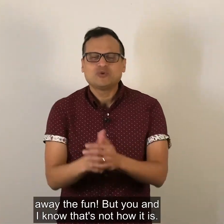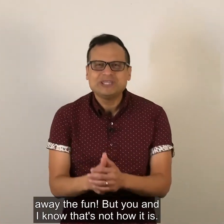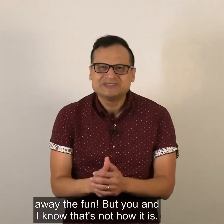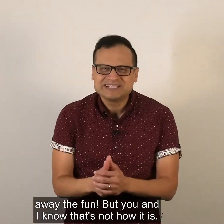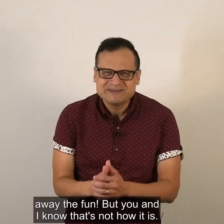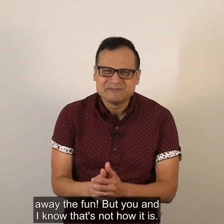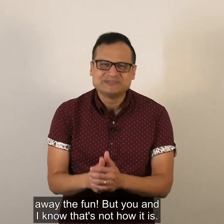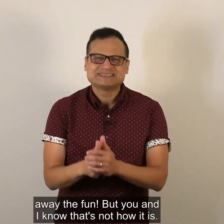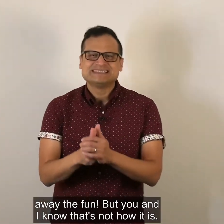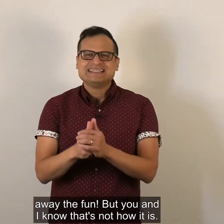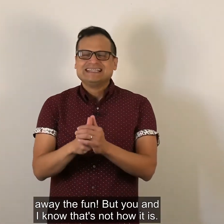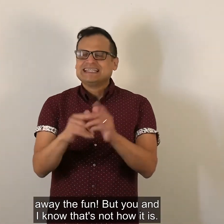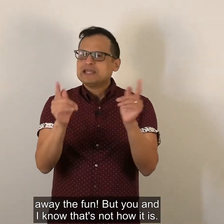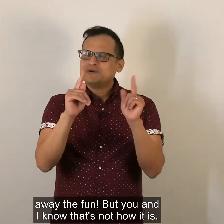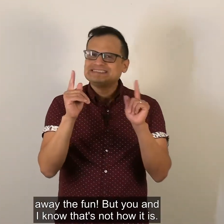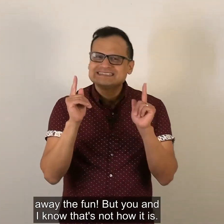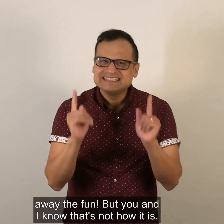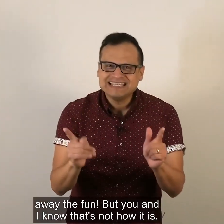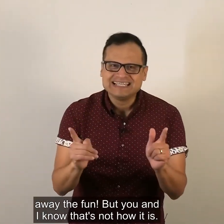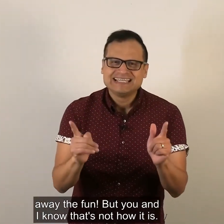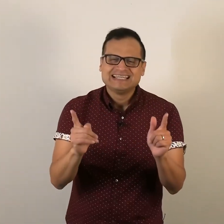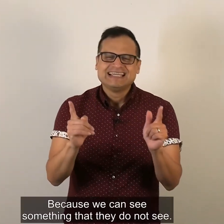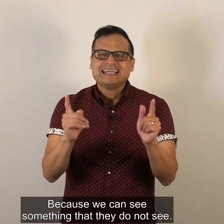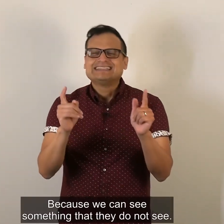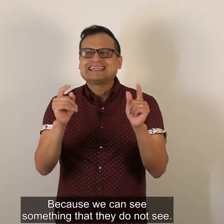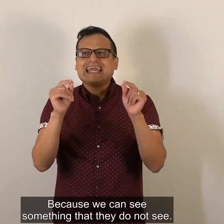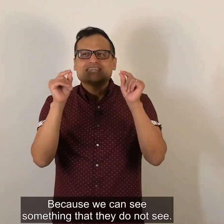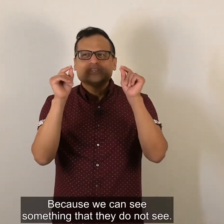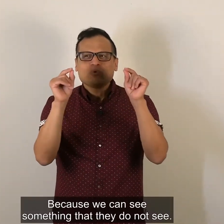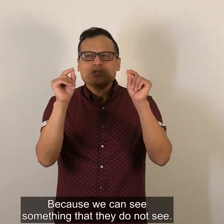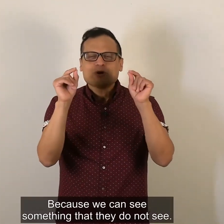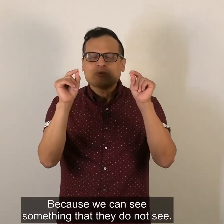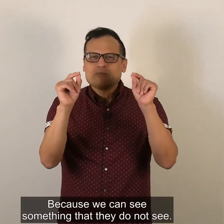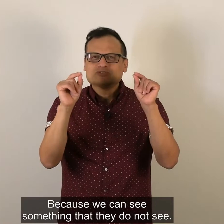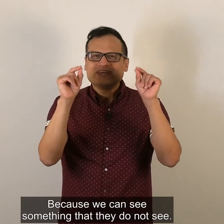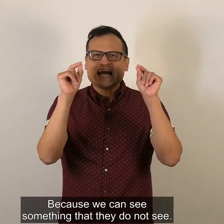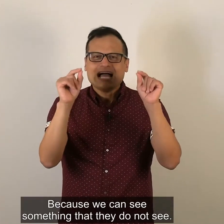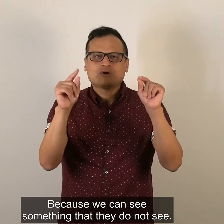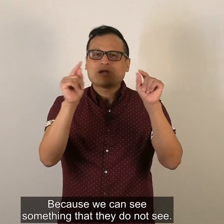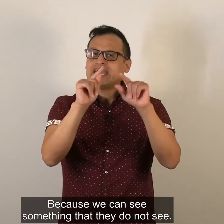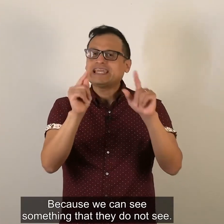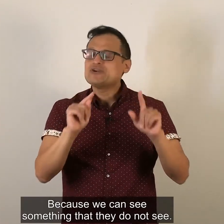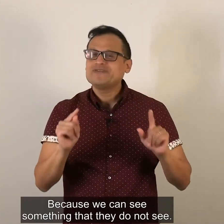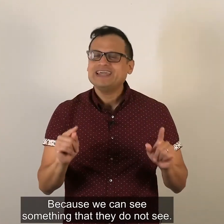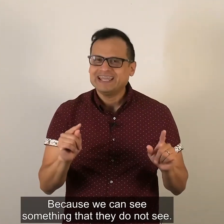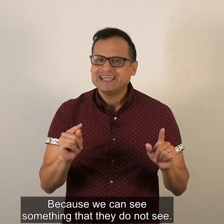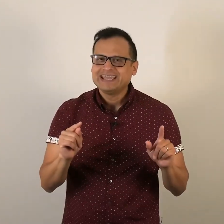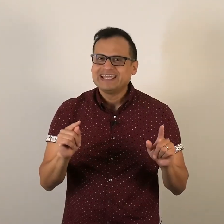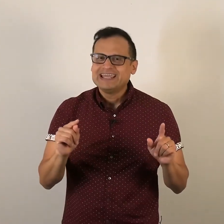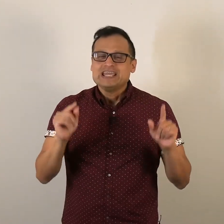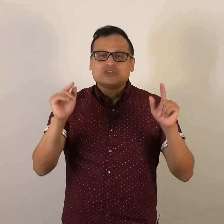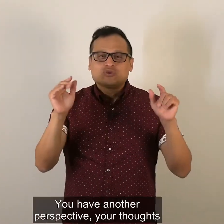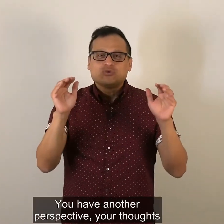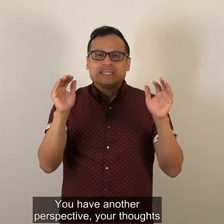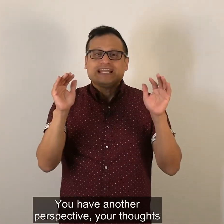y yo sabemos que no es así. Es que tú y yo podemos ver algo que ella no ve. Tú tienes